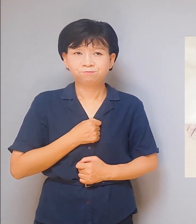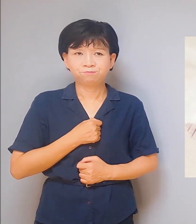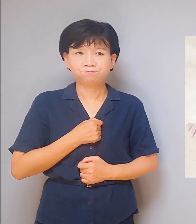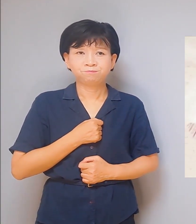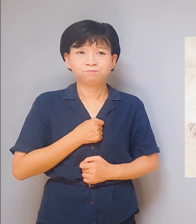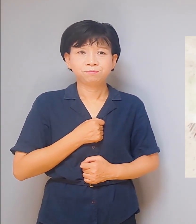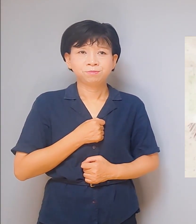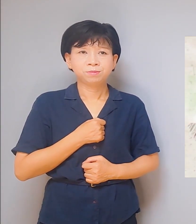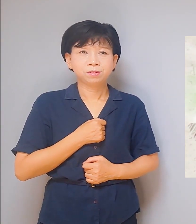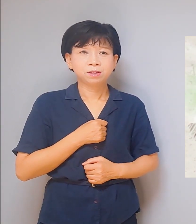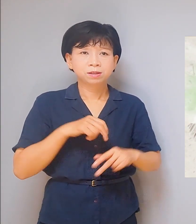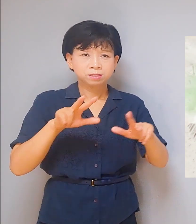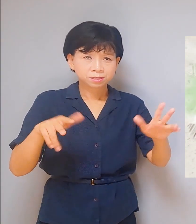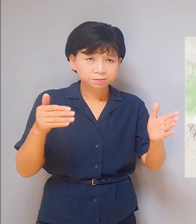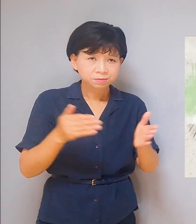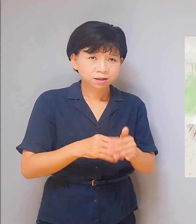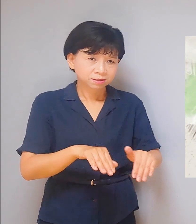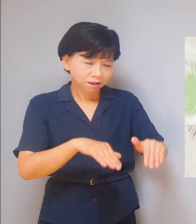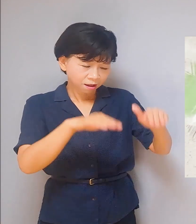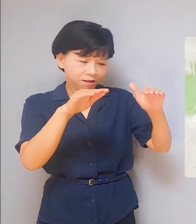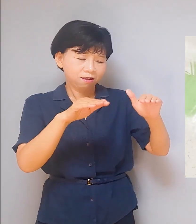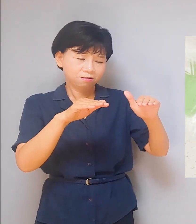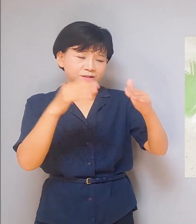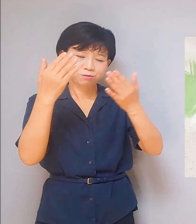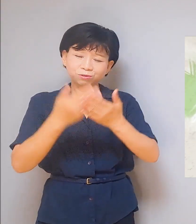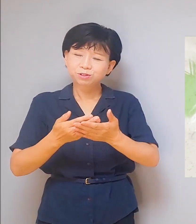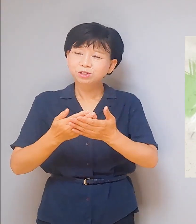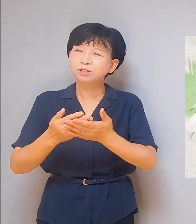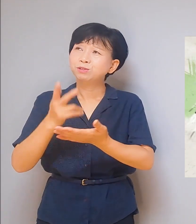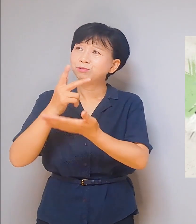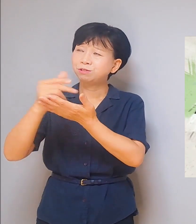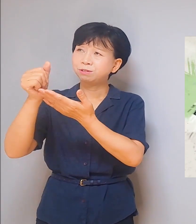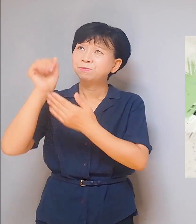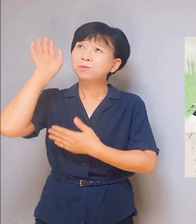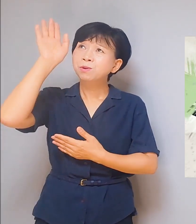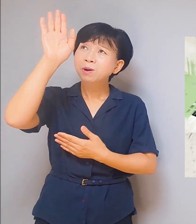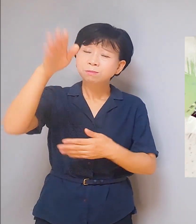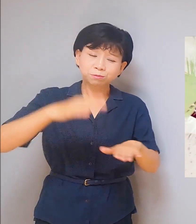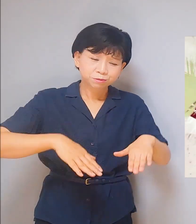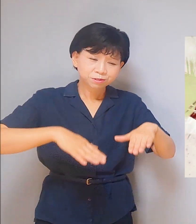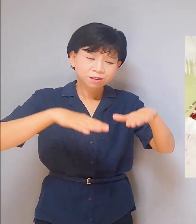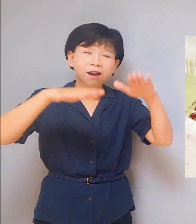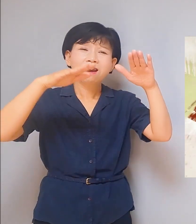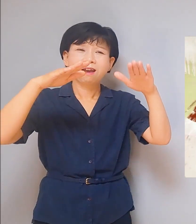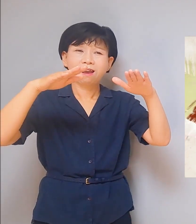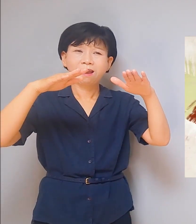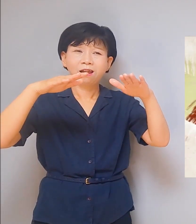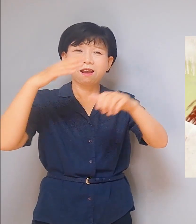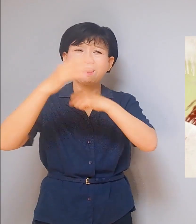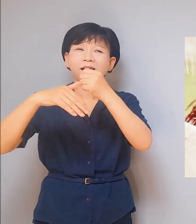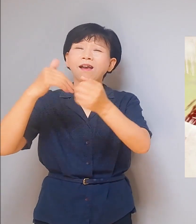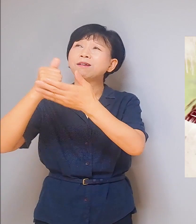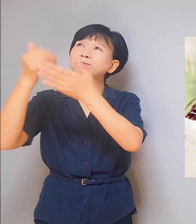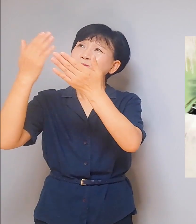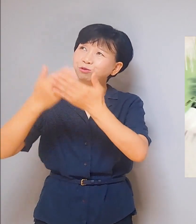이만큼 자라게 하신 주님, 앞으로 자라게 하실 주님께 나의 첫 열매를 드립니다.